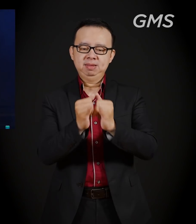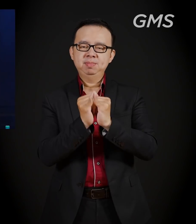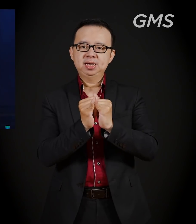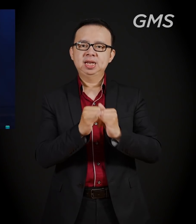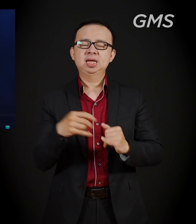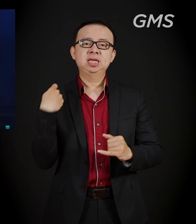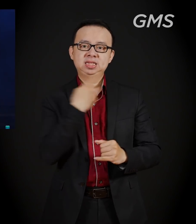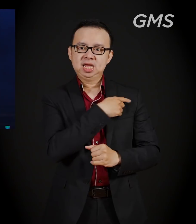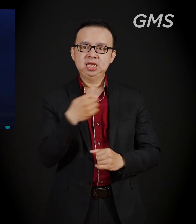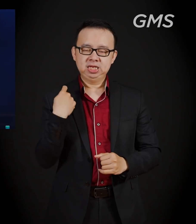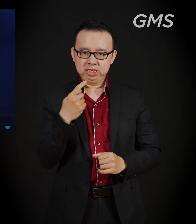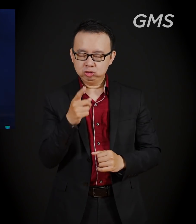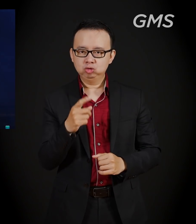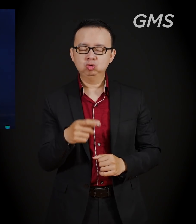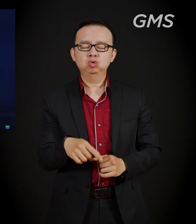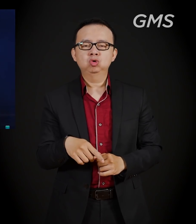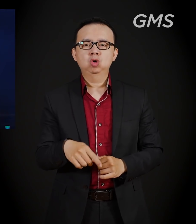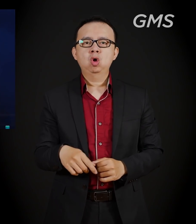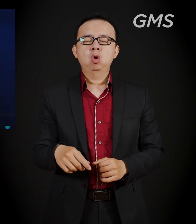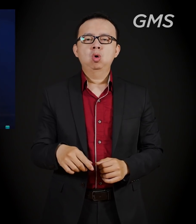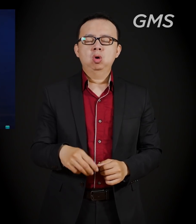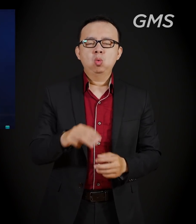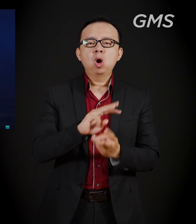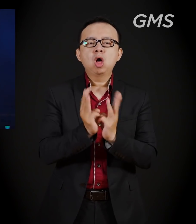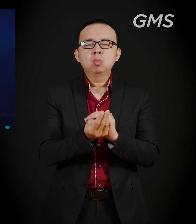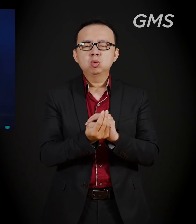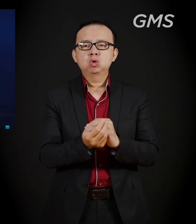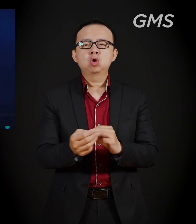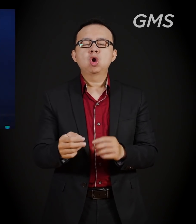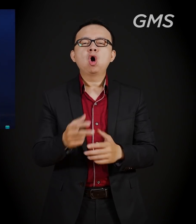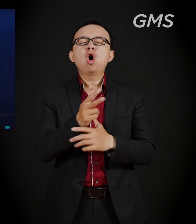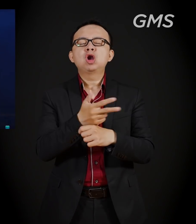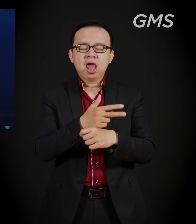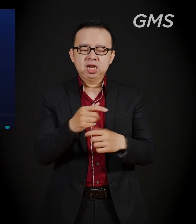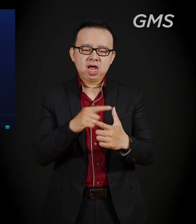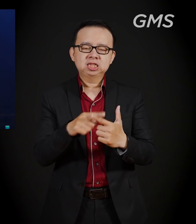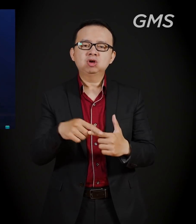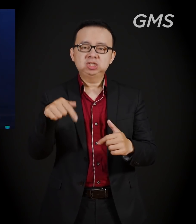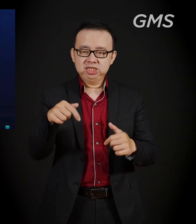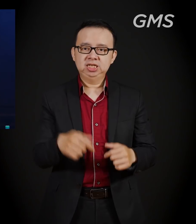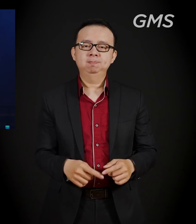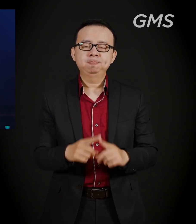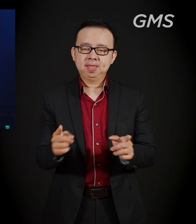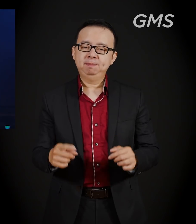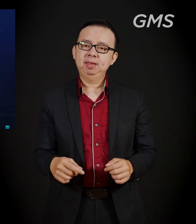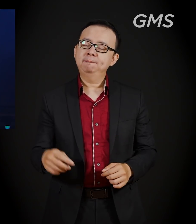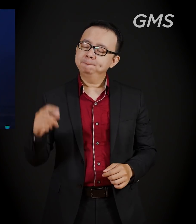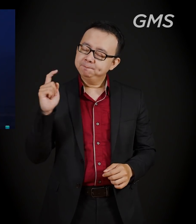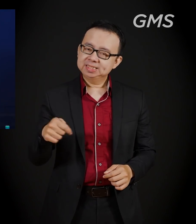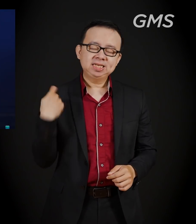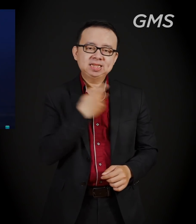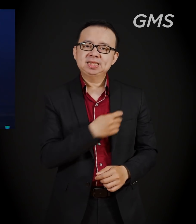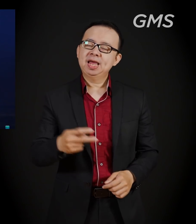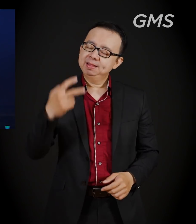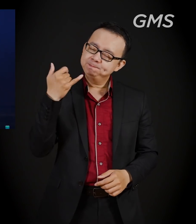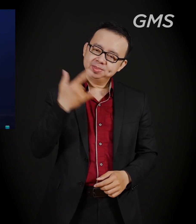interaktif. Saudara-saudara mau on-site kah, mau online kah, mau on-on apa lagi. Tetapi yang pasti kita tak bersuka